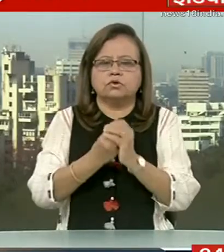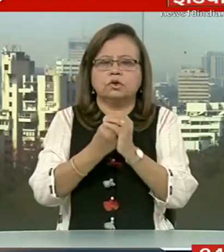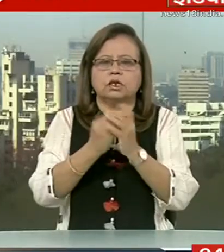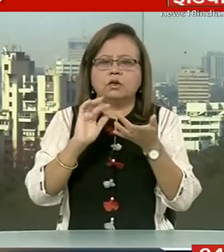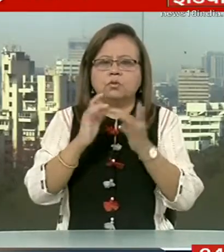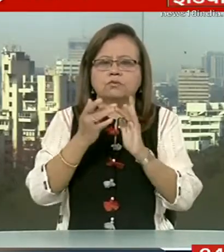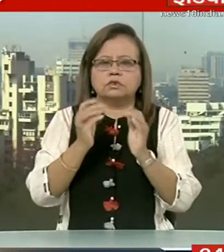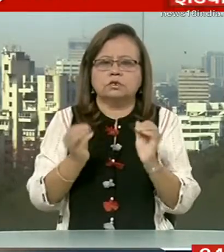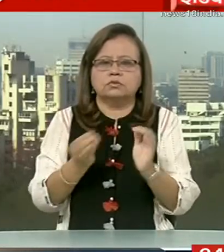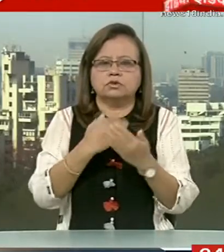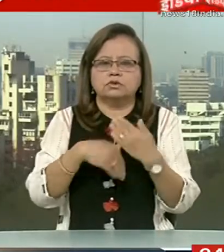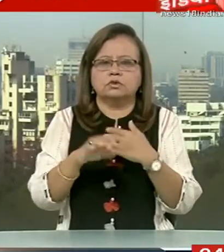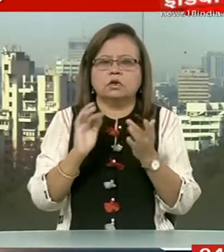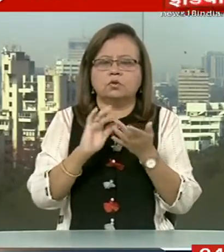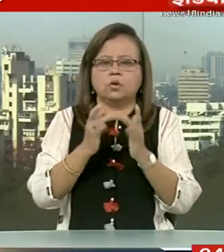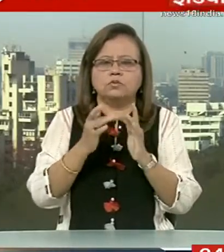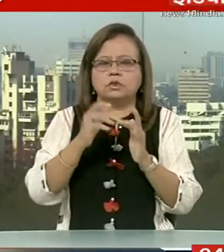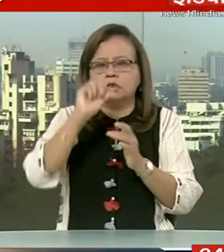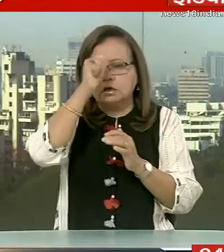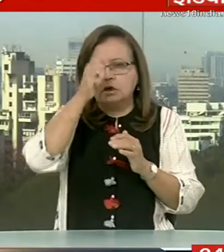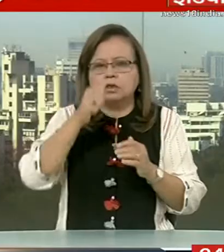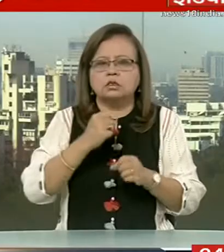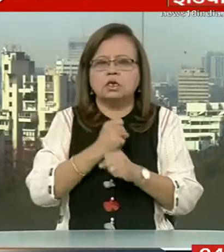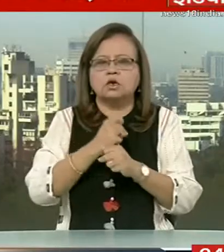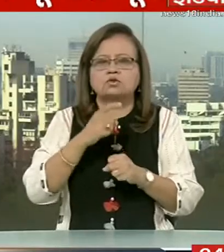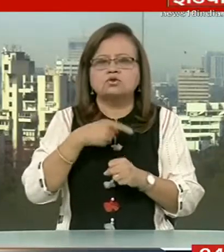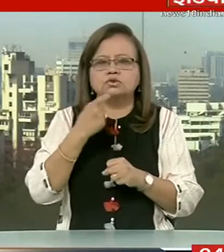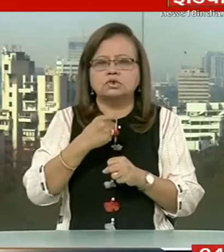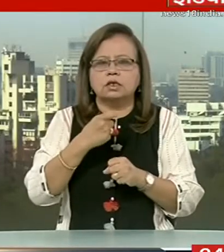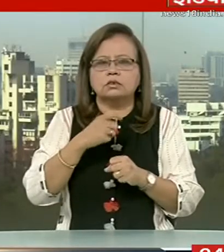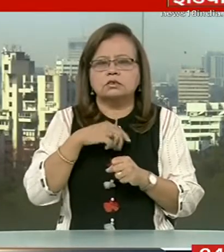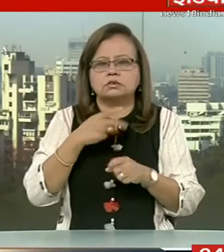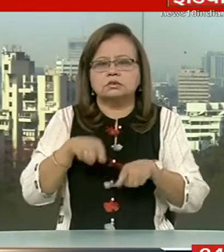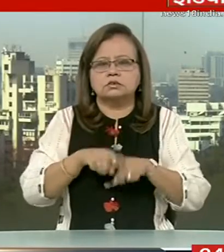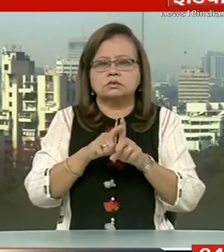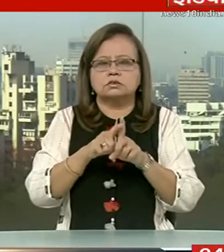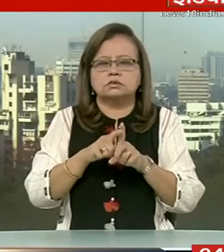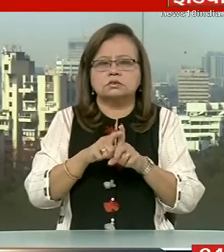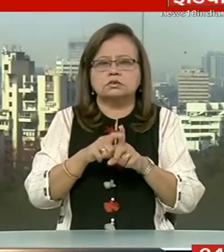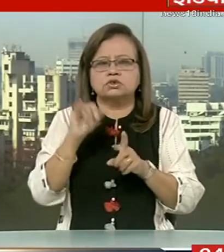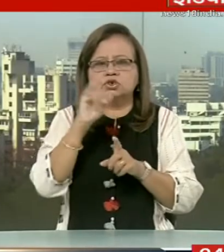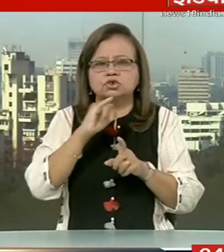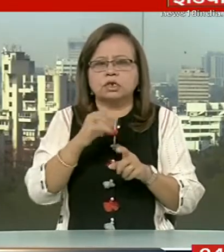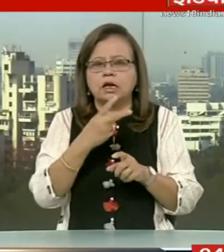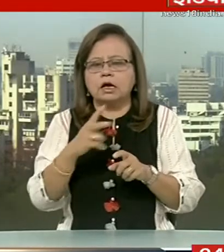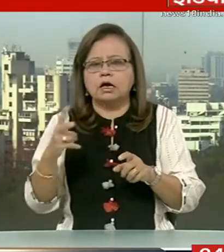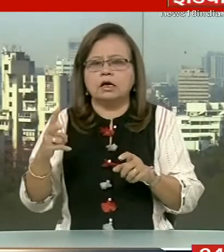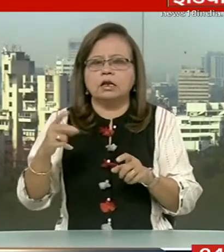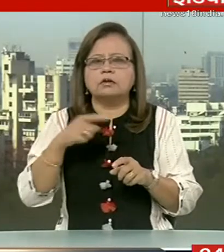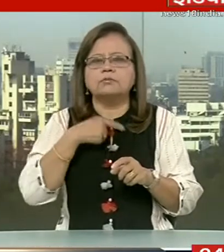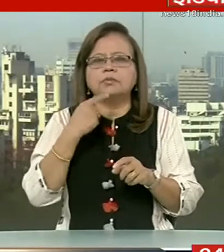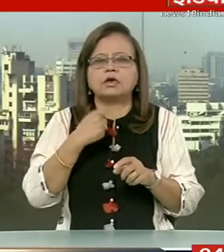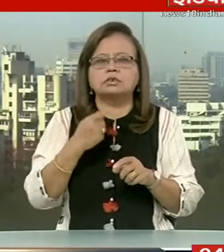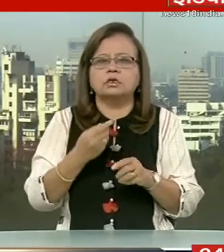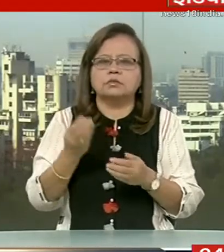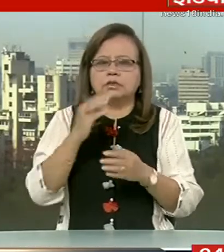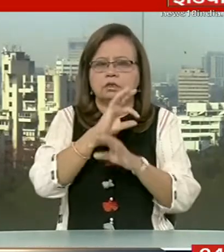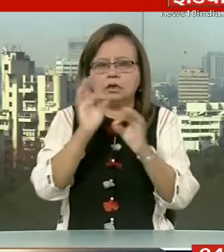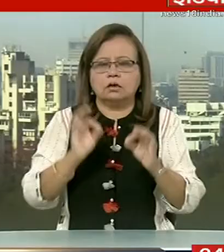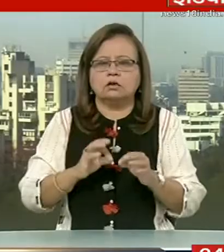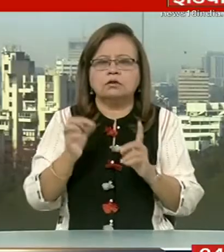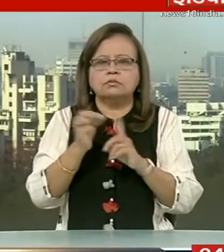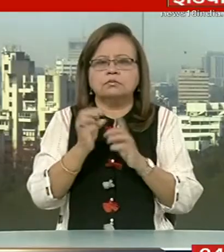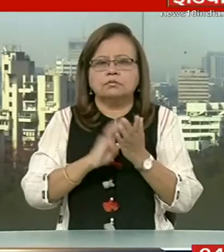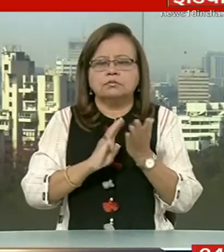वेबसाइट लॉन्च की वेबसाइट हिंदी गुजराती सहित संयुक्त राष्ट्र की आधिकारिक भाषा में उपलब्ध होगी